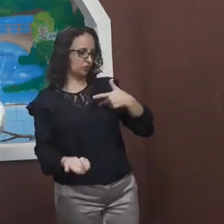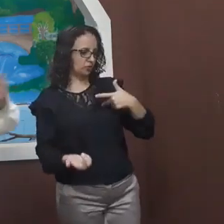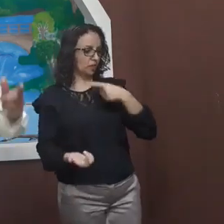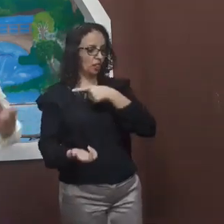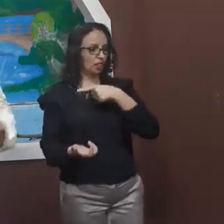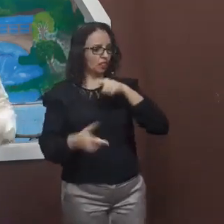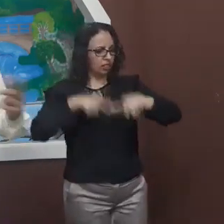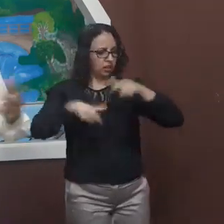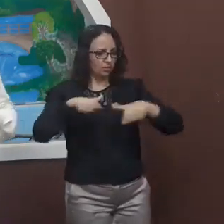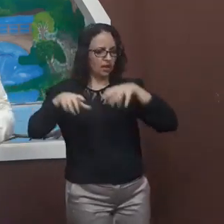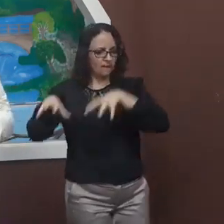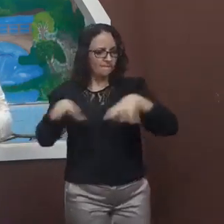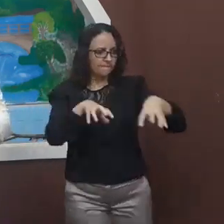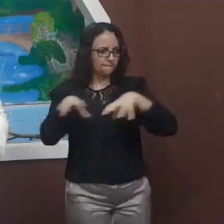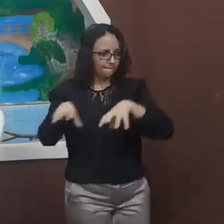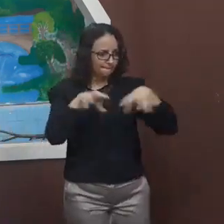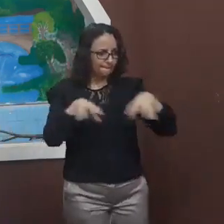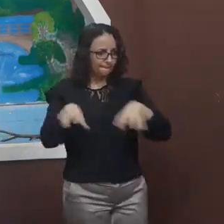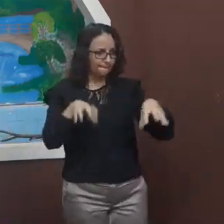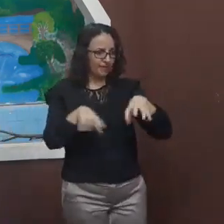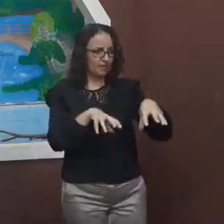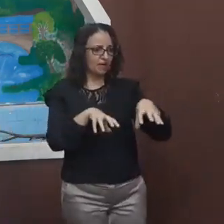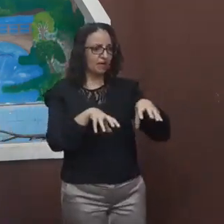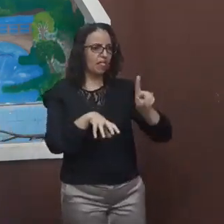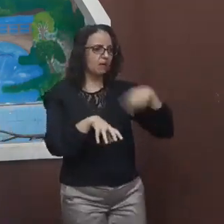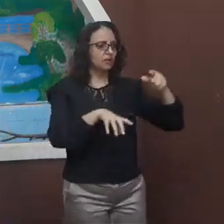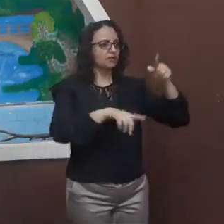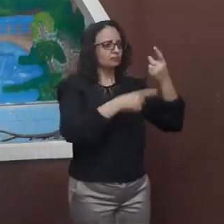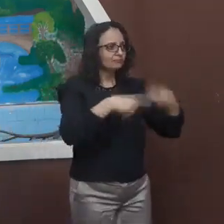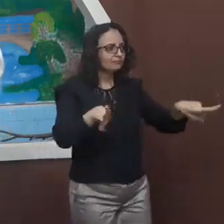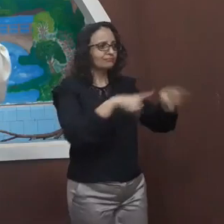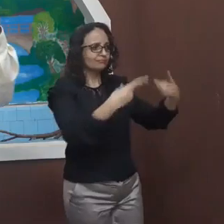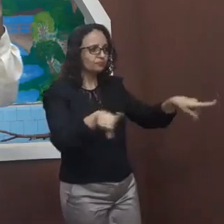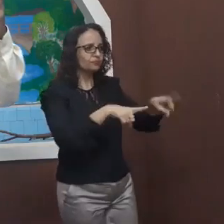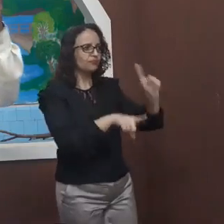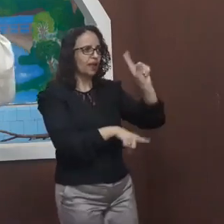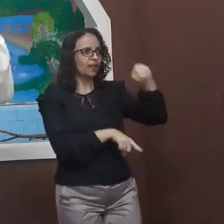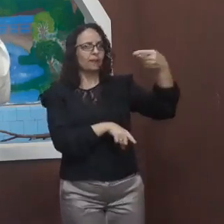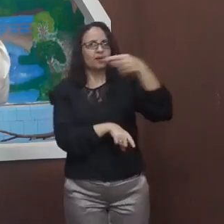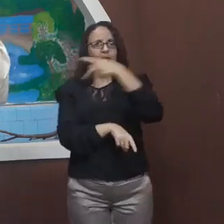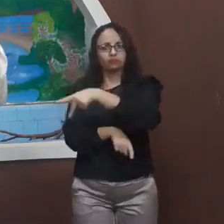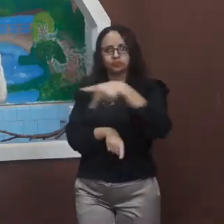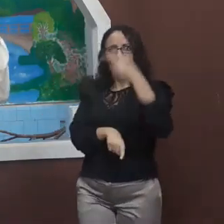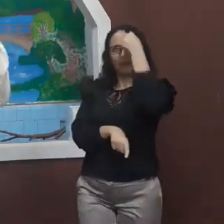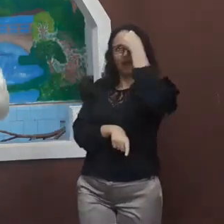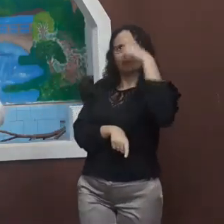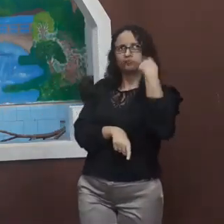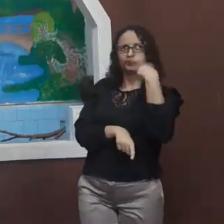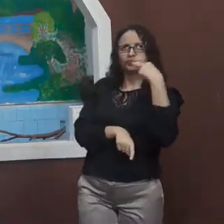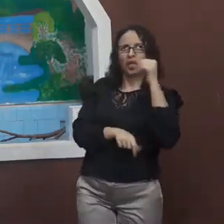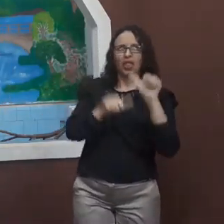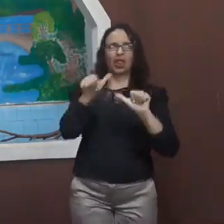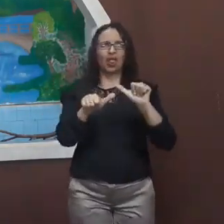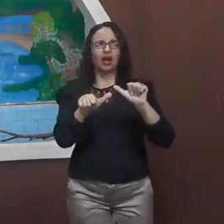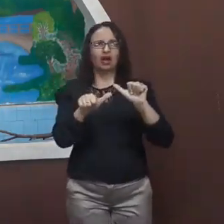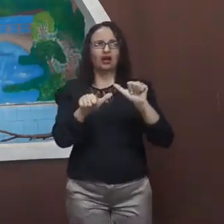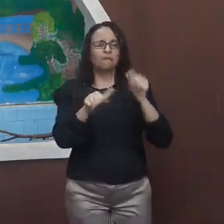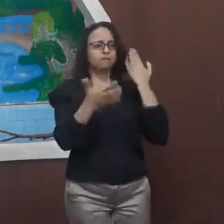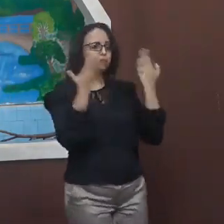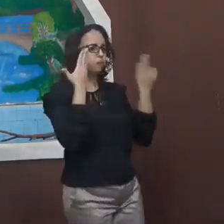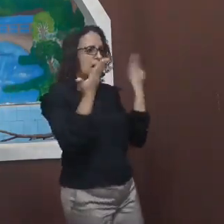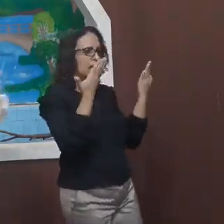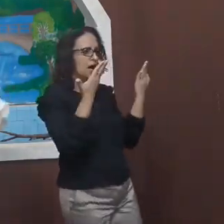ser músico, de músico fui ser professor, de professor pensei em ser advogado, não deu certo, não gostei, fui ser psicólogo,